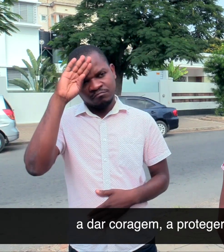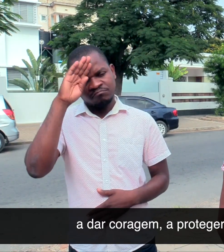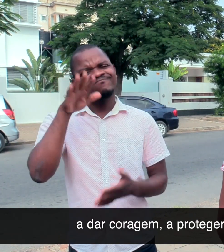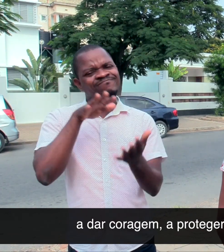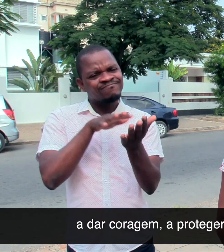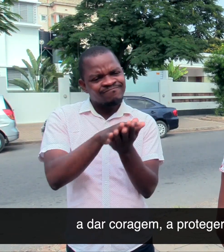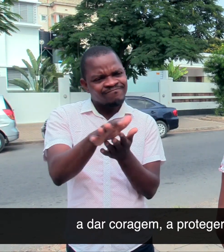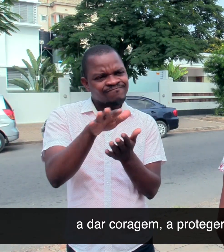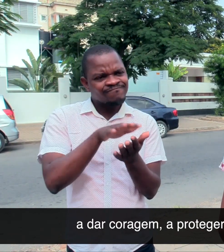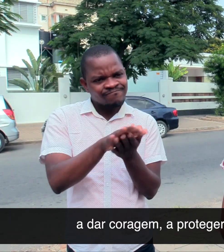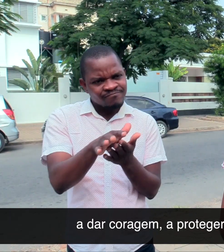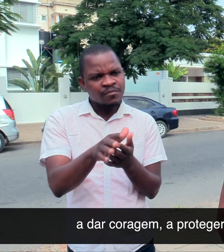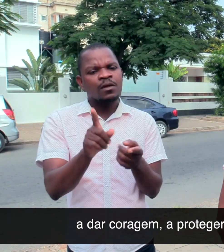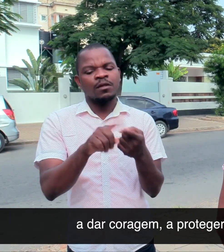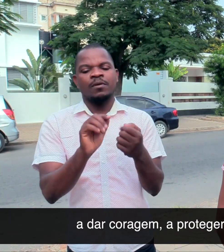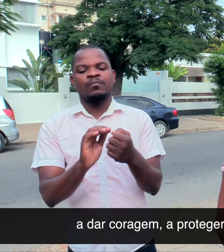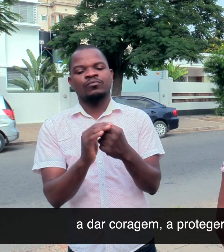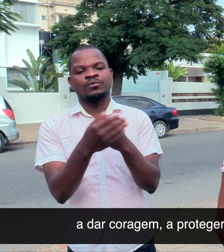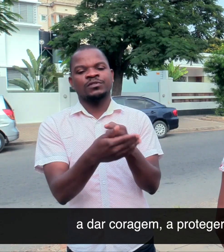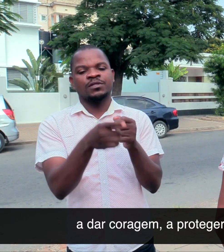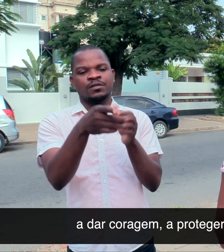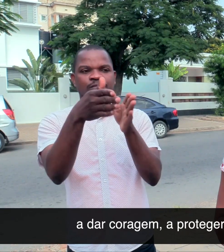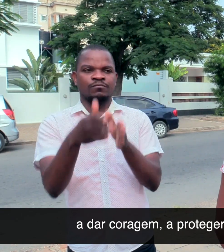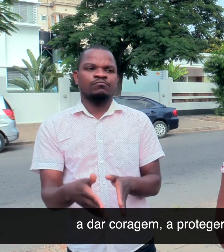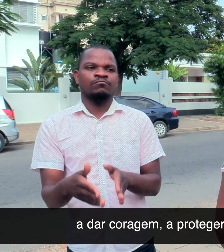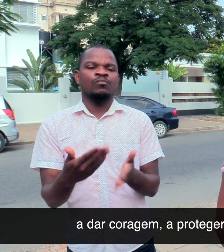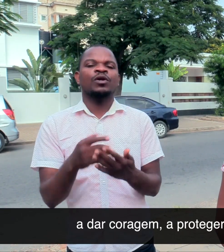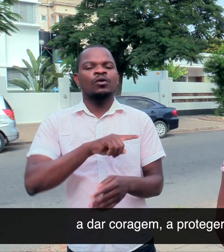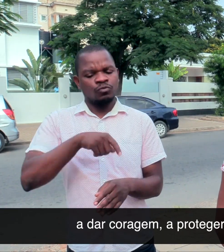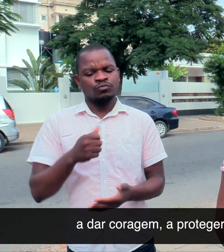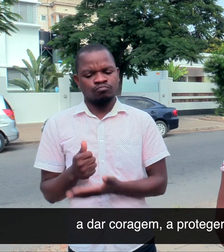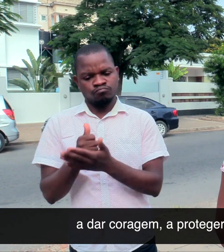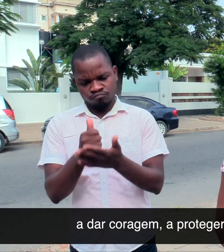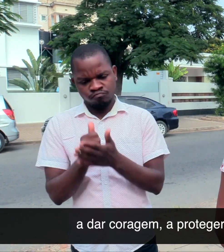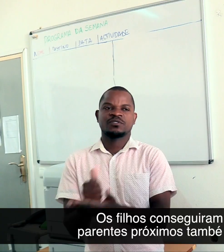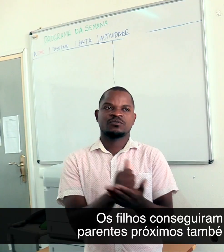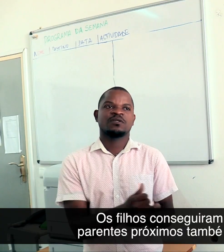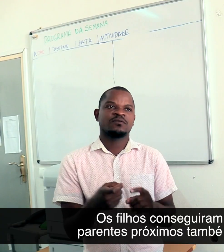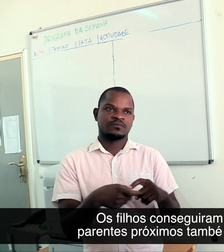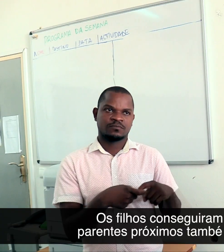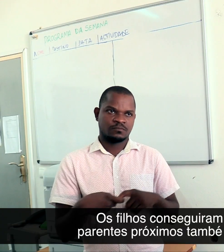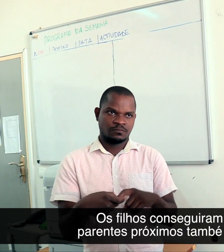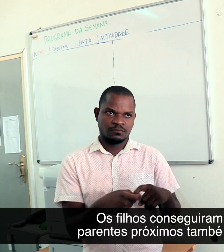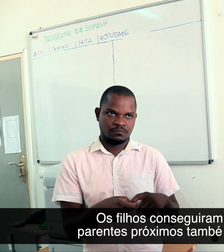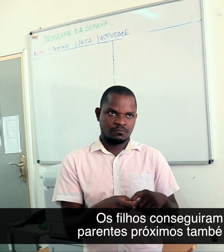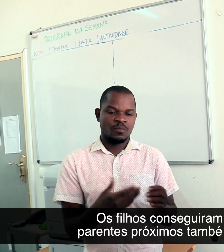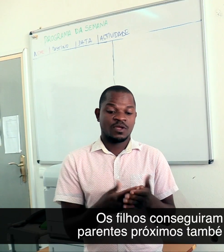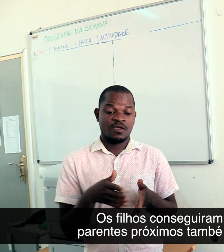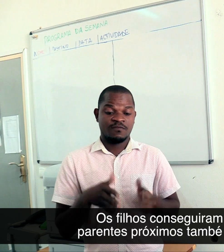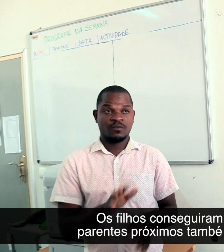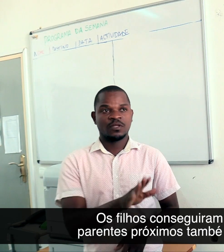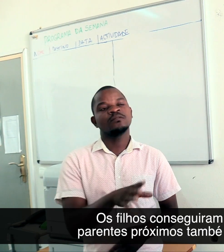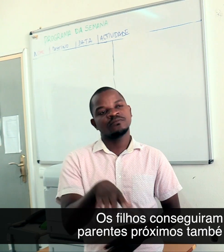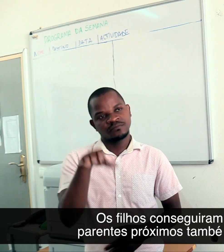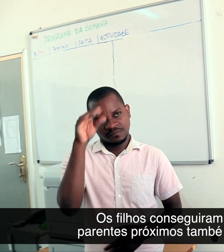coragem, a proteger. Nós protegemos a ela, não é? Os filhos conseguiam perceber,